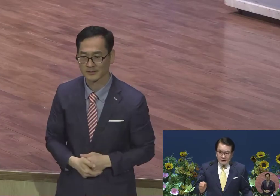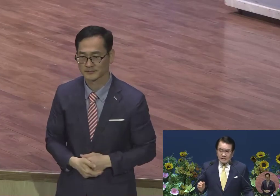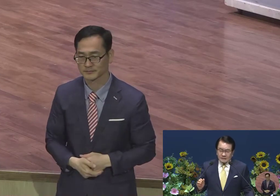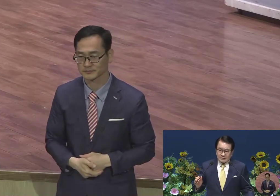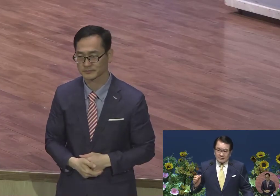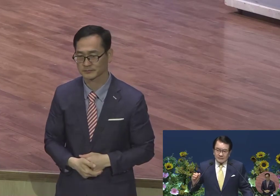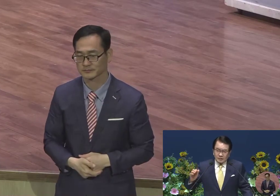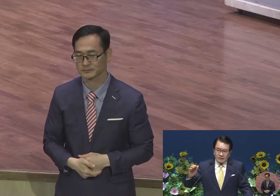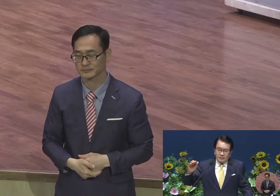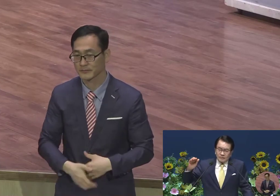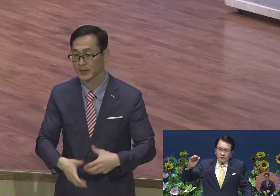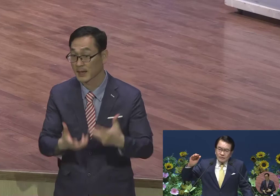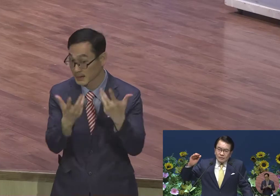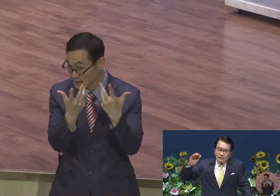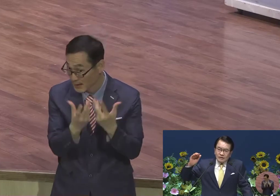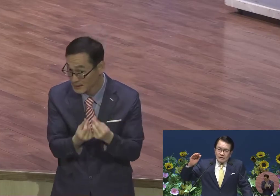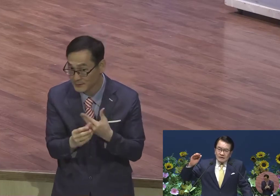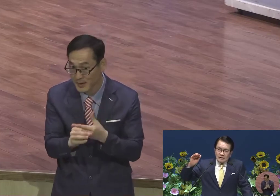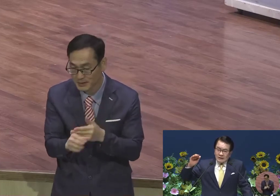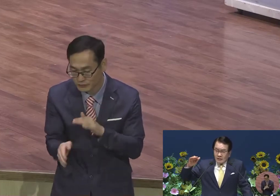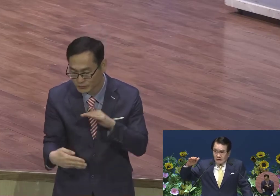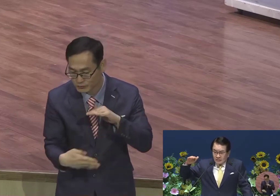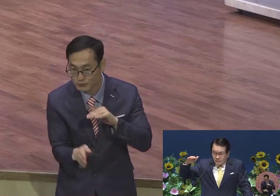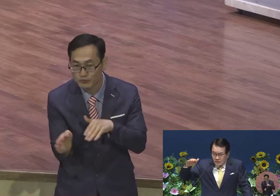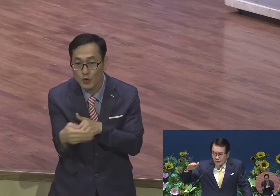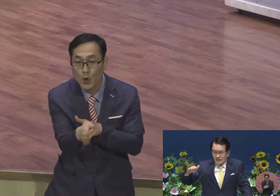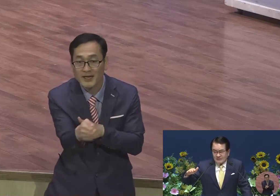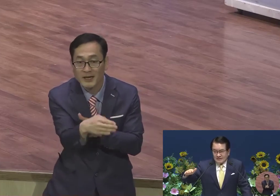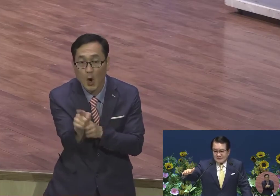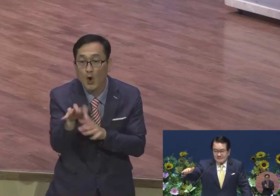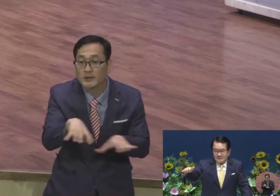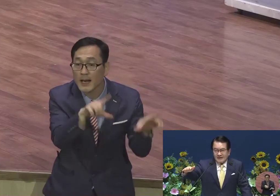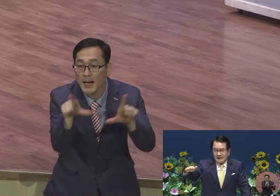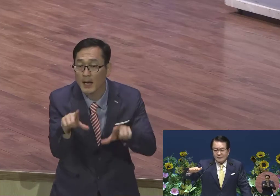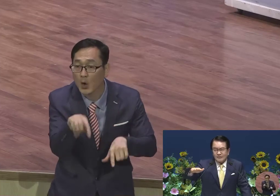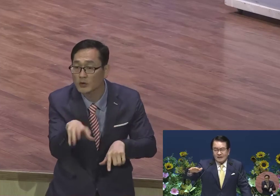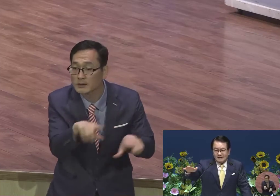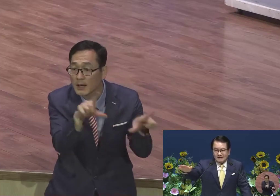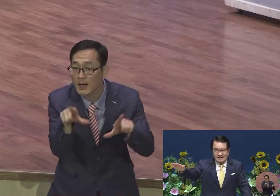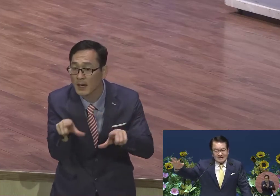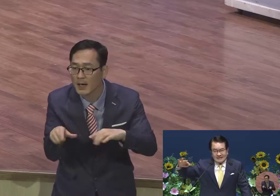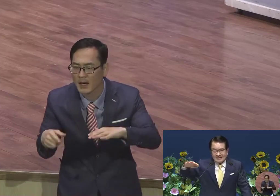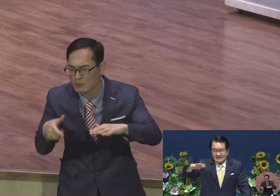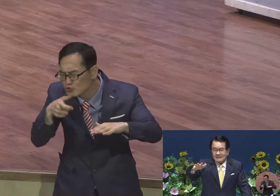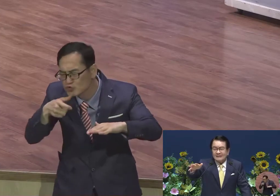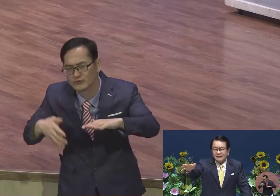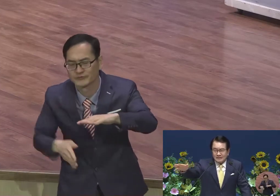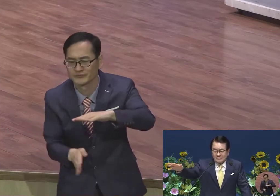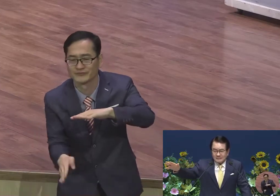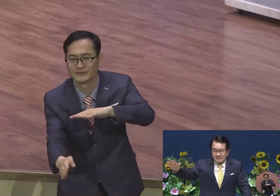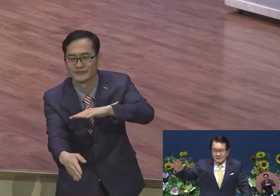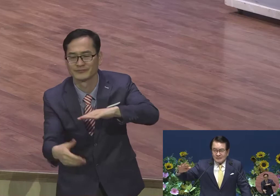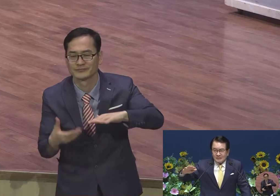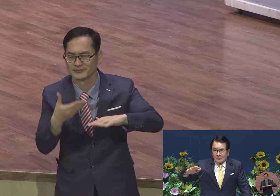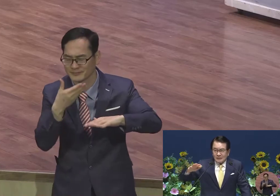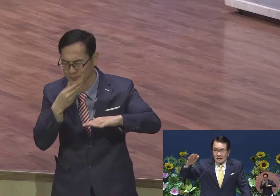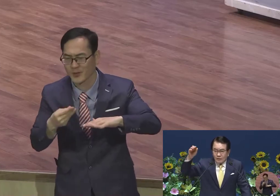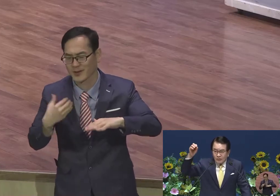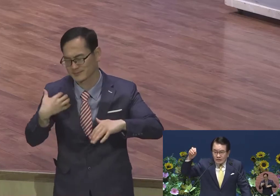예를 들어서 보세요. 물고기는 어디에 있어야 돼요? 물속에 있어야 돼요. 그래 행복해요. 확 즐거워요.